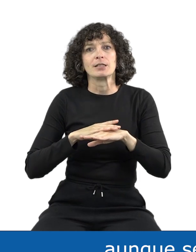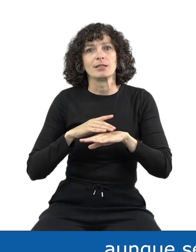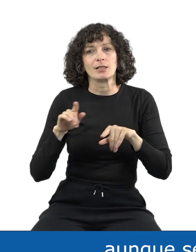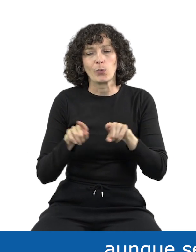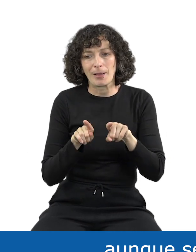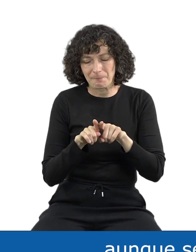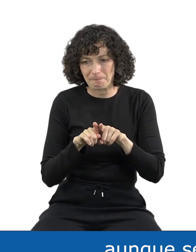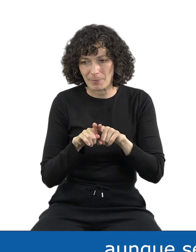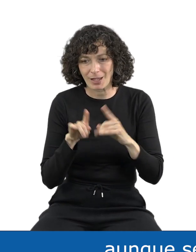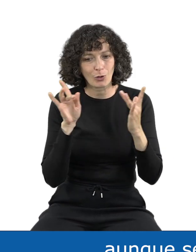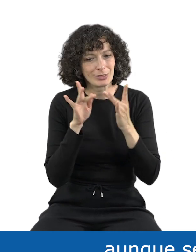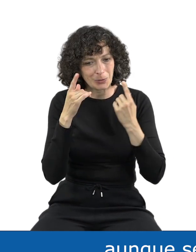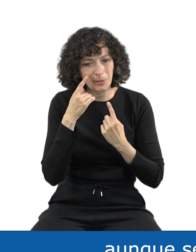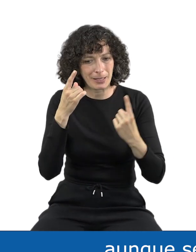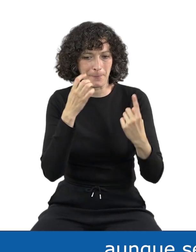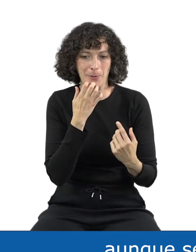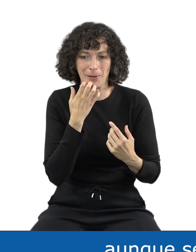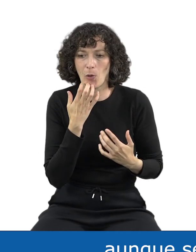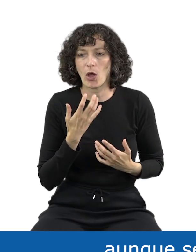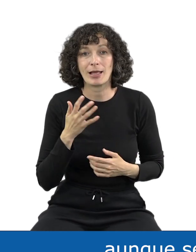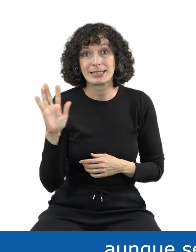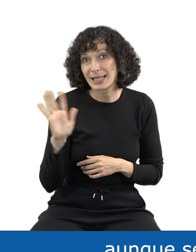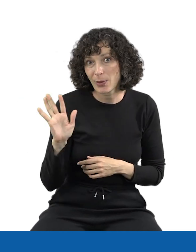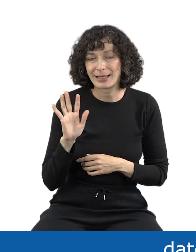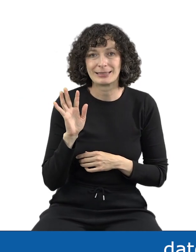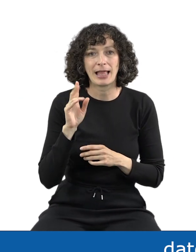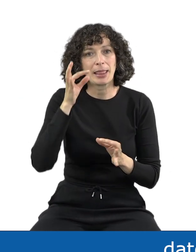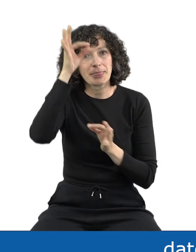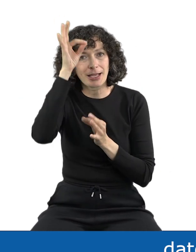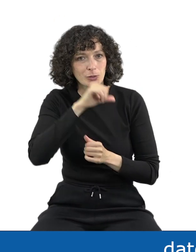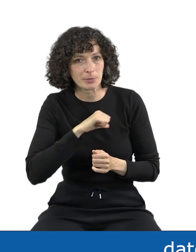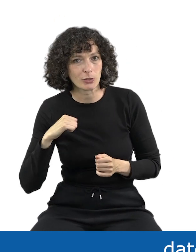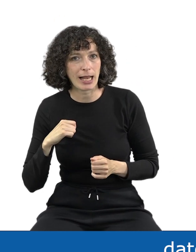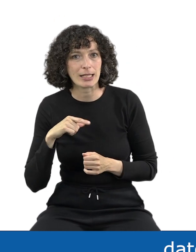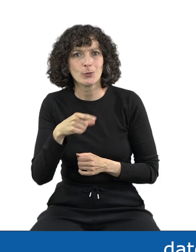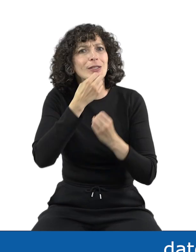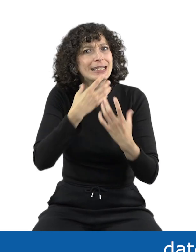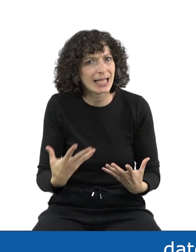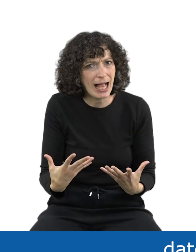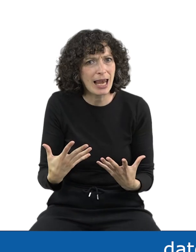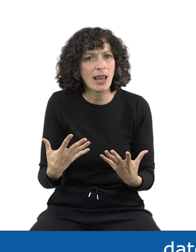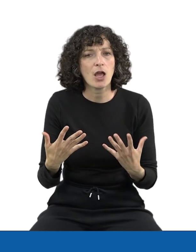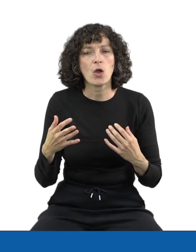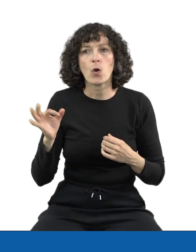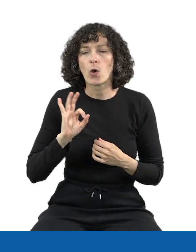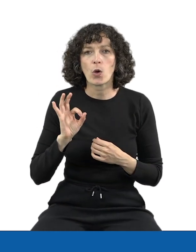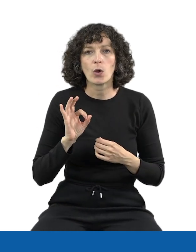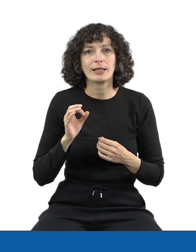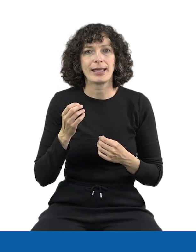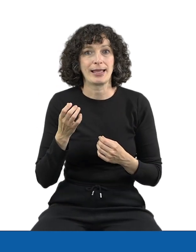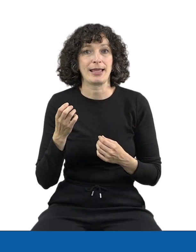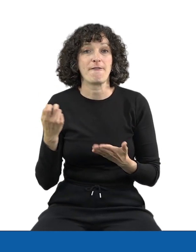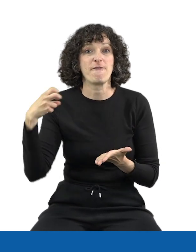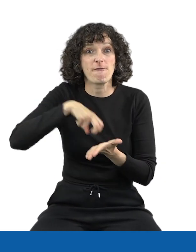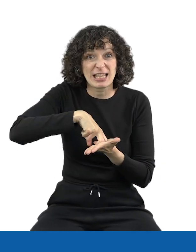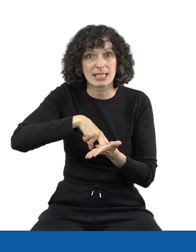aunque sea esa primera toma de contacto de saludar, datos personales, qué tal se encuentran, tema